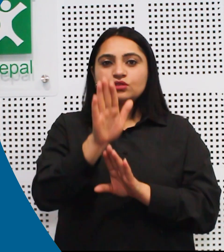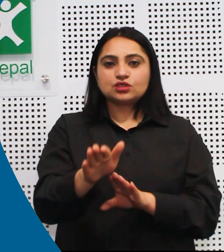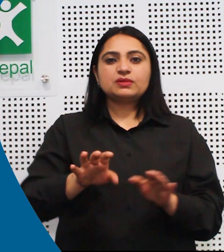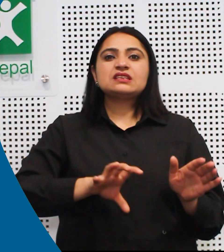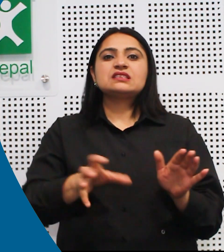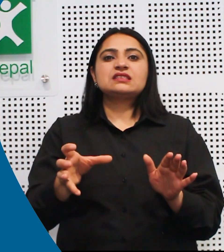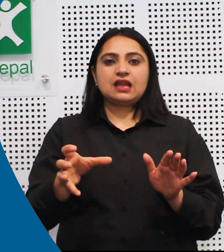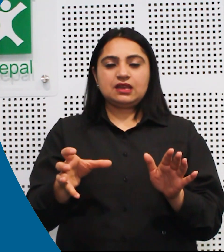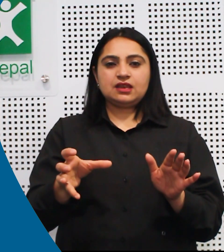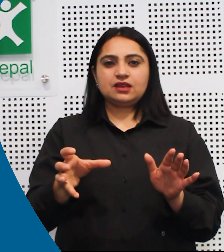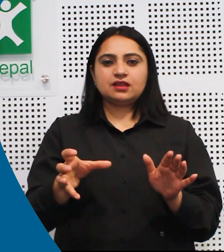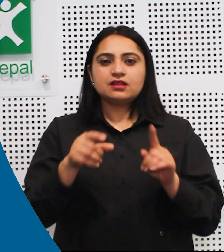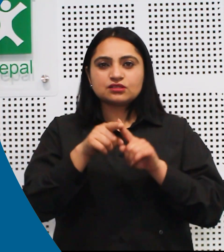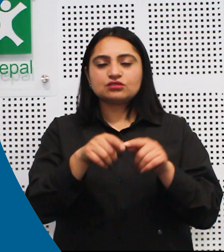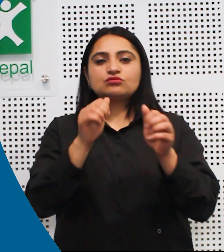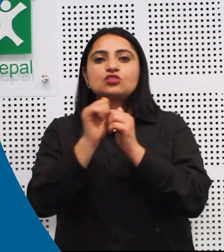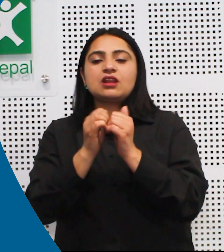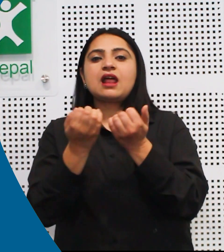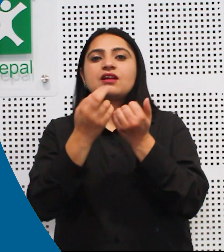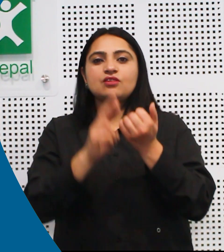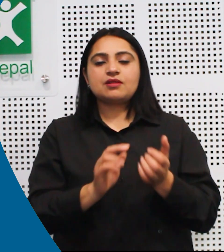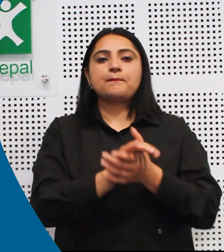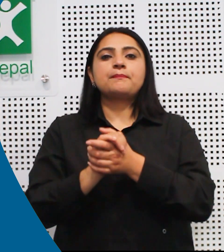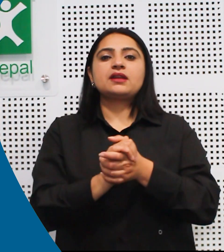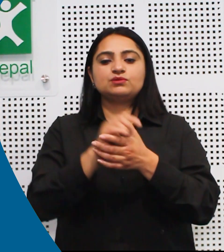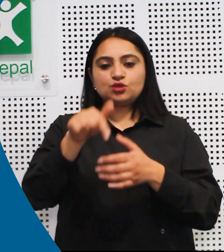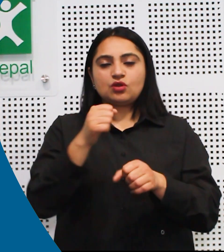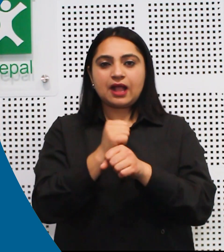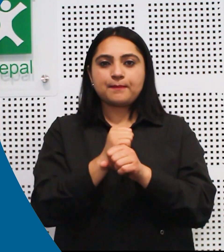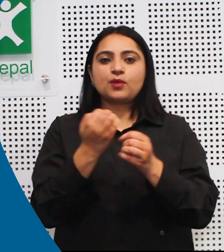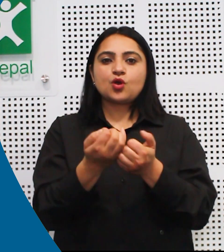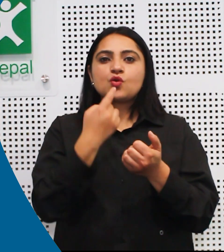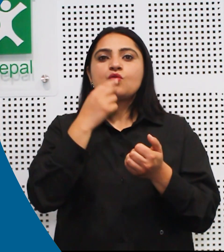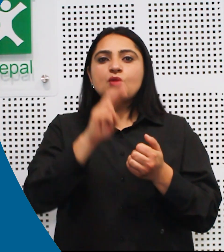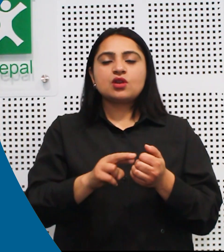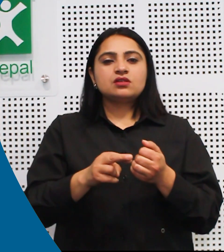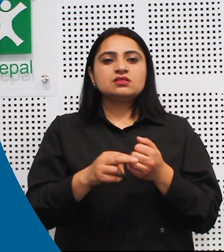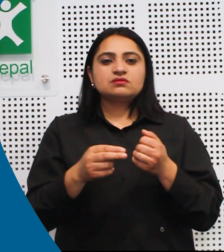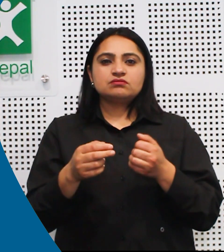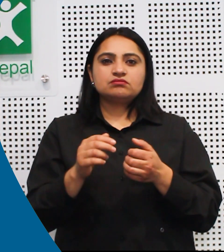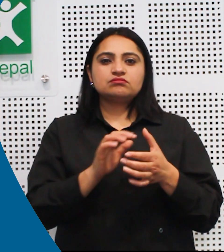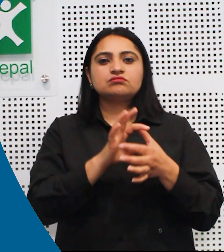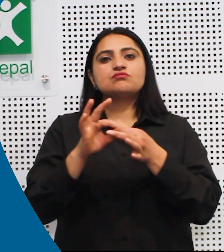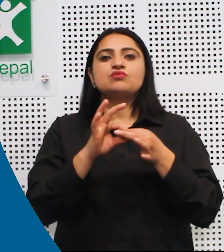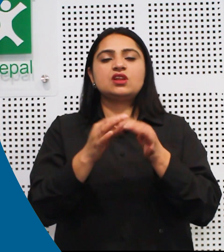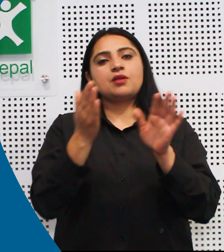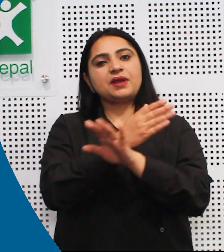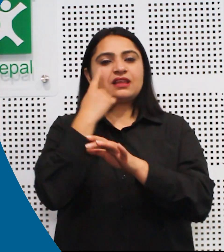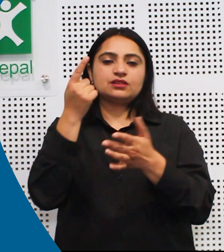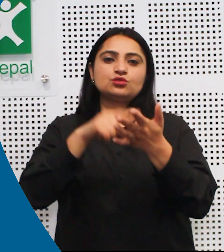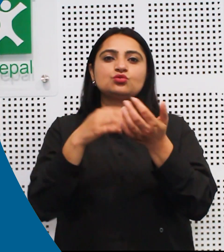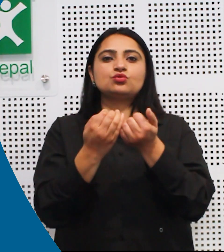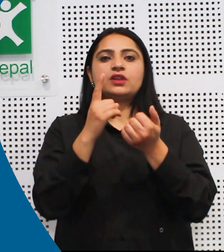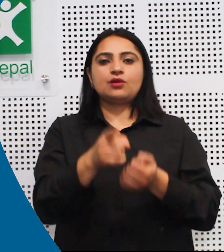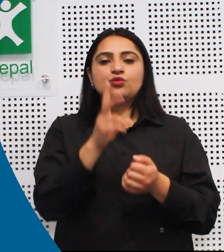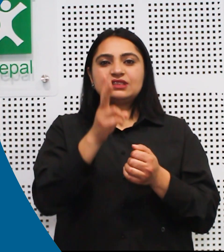स्थानीय उपभोक्ताहरूसँग सल्लाह गरेर पार्टनरसिपमा यो काम गरौँ भनेर समझदारीमा नै थालेको पहिल्यैदेखि हो हामीले, र